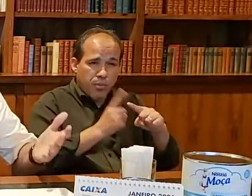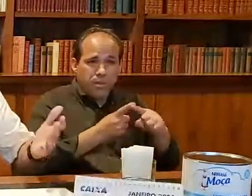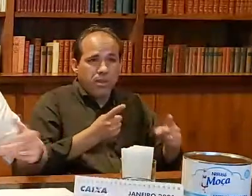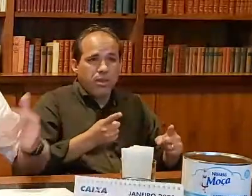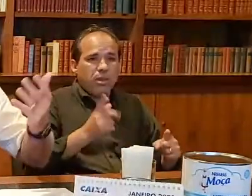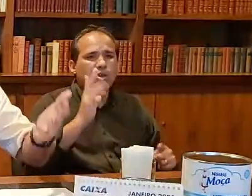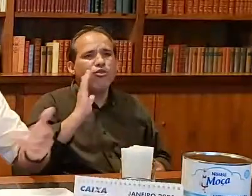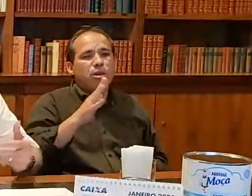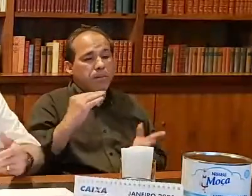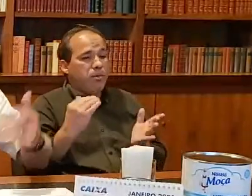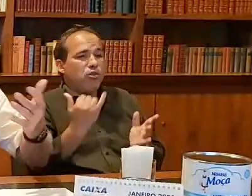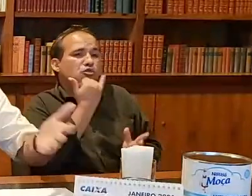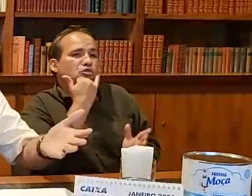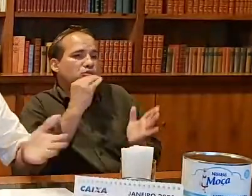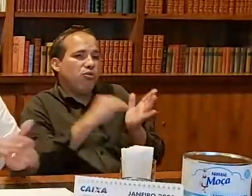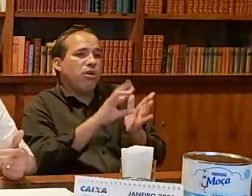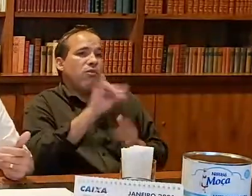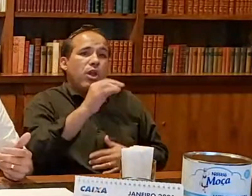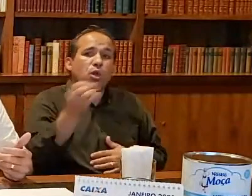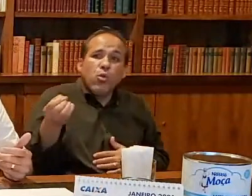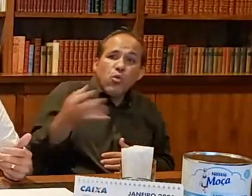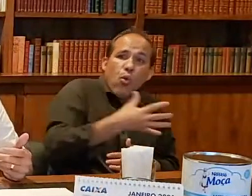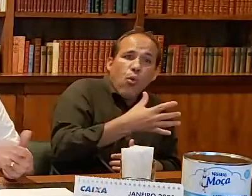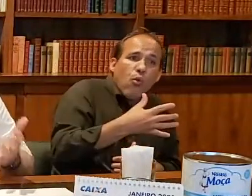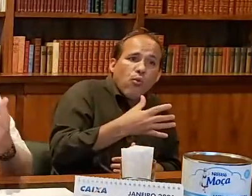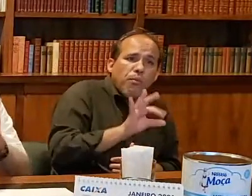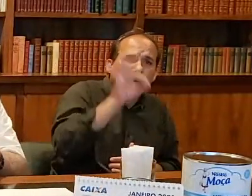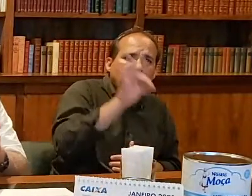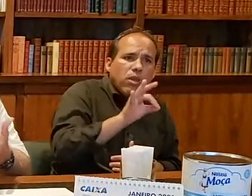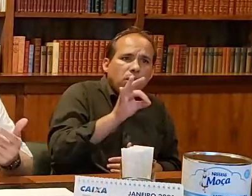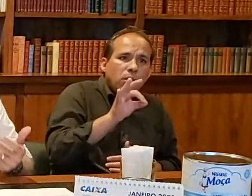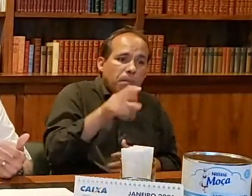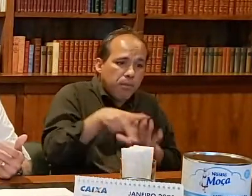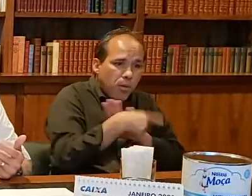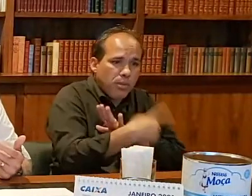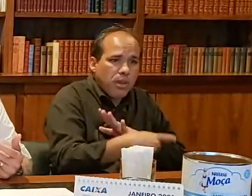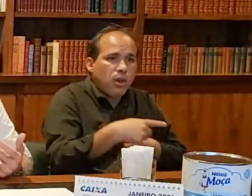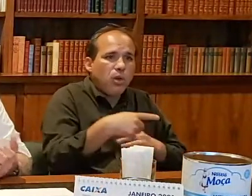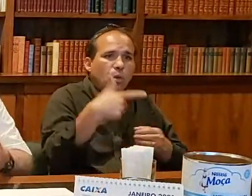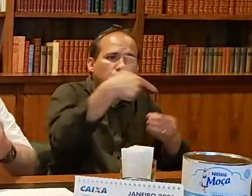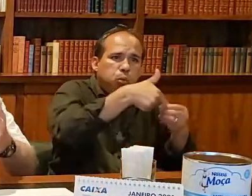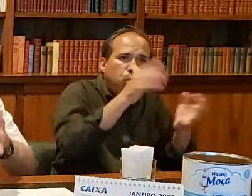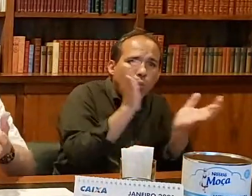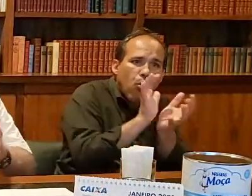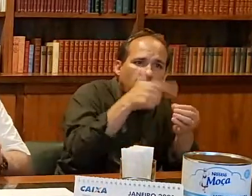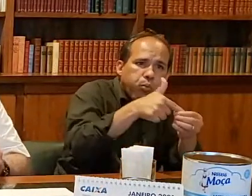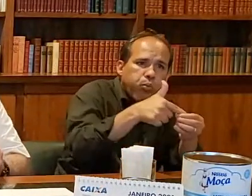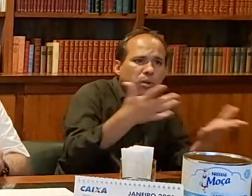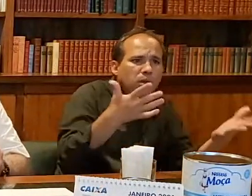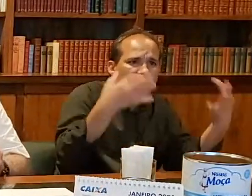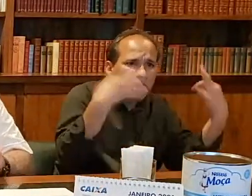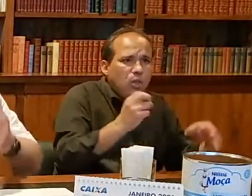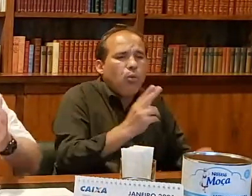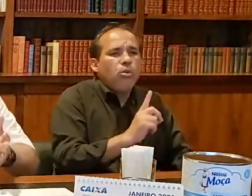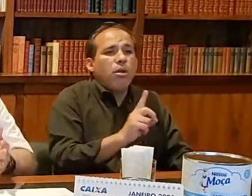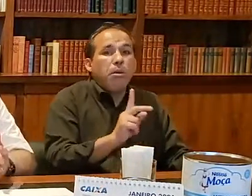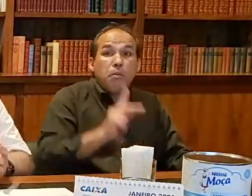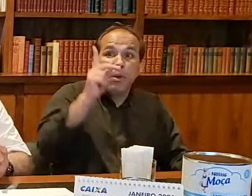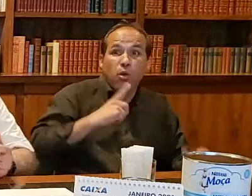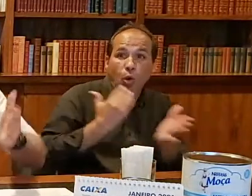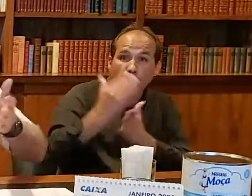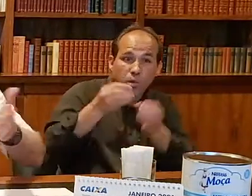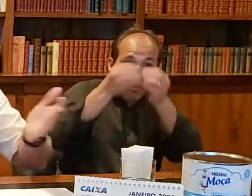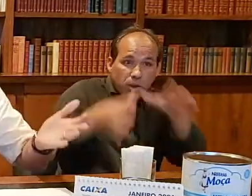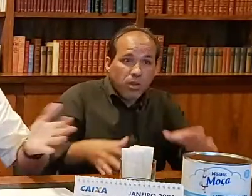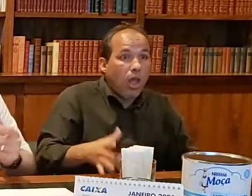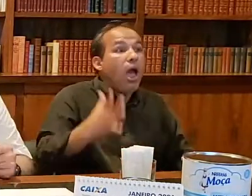estava previsto que iriam dar um novo reajuste em cima do combustível. É justo ou não é? Dizem que a Petrobras está tendo prejuízo. Então o presidente da